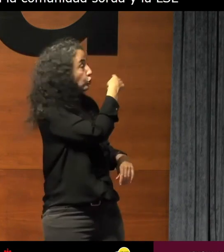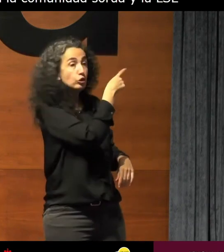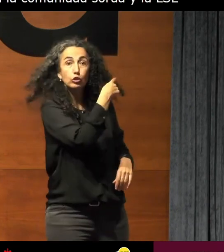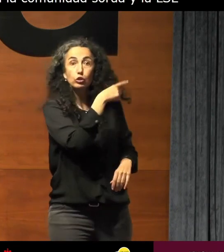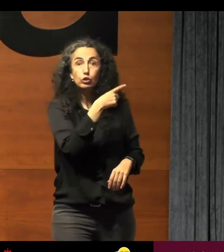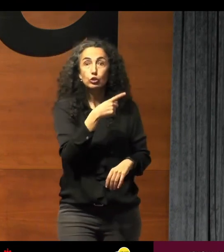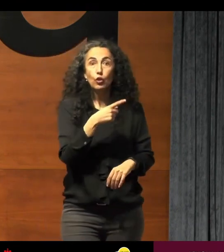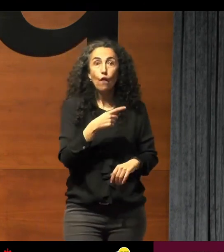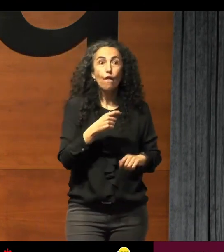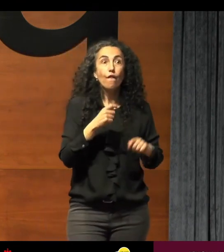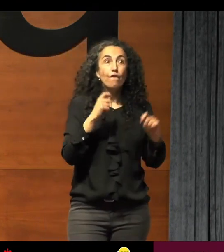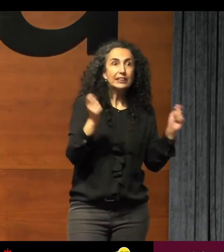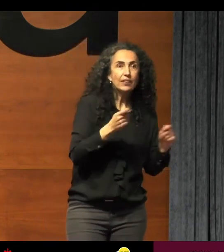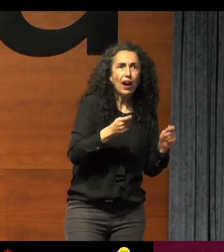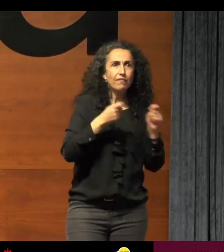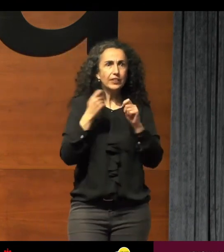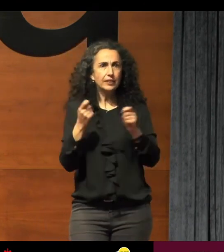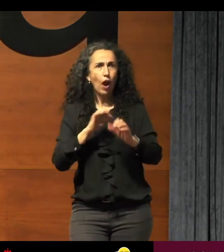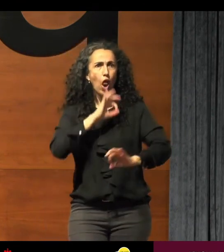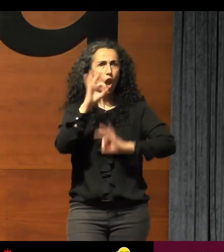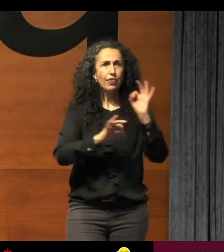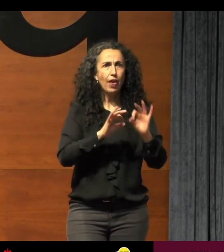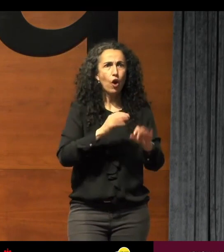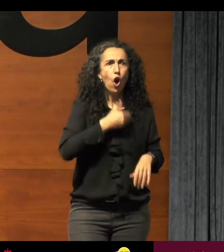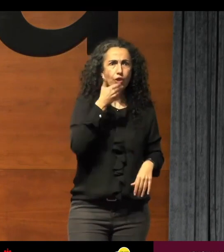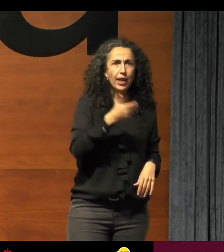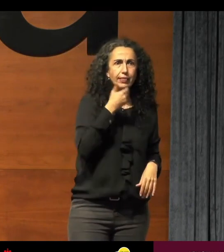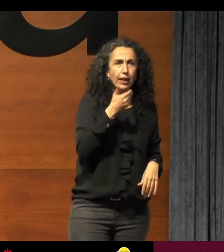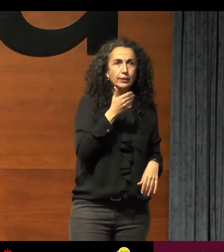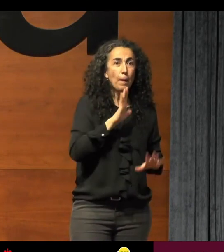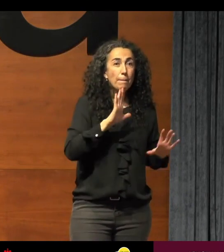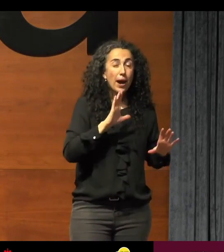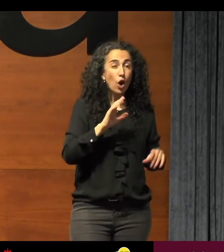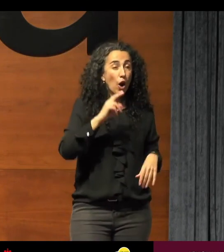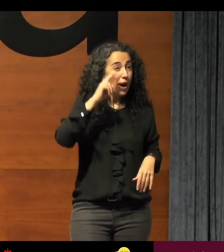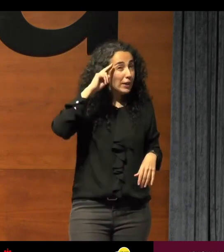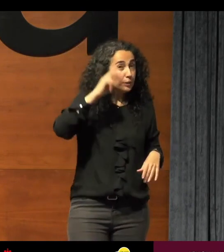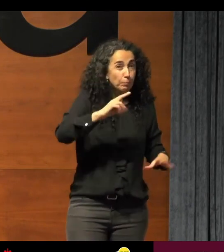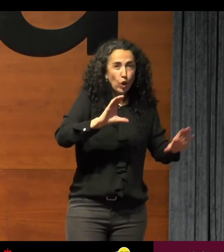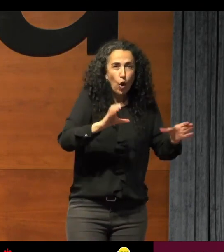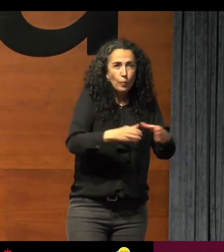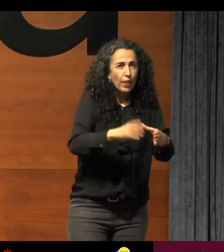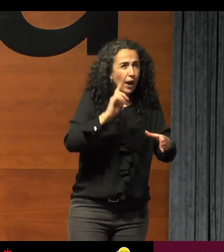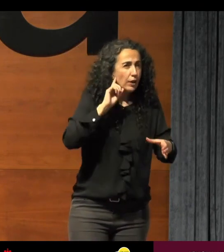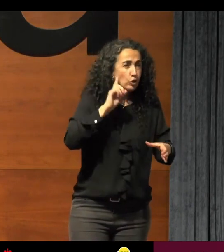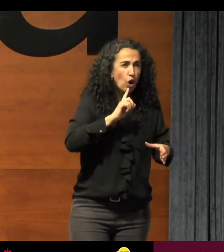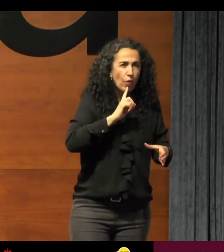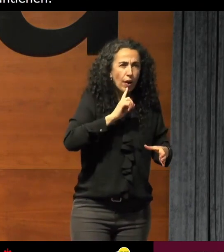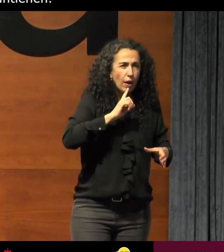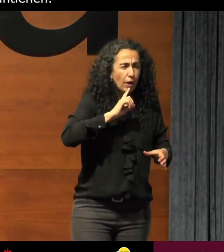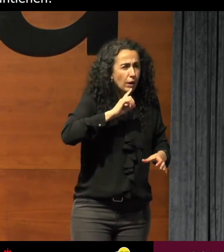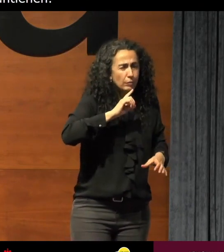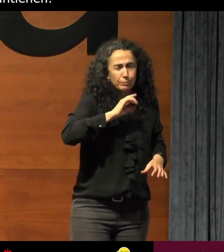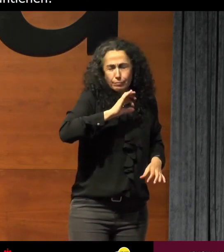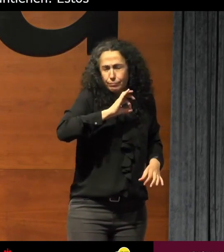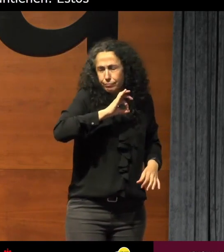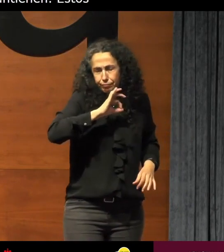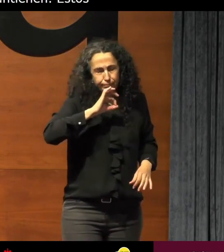Algunos sí que lo mantienen, sí que lo tienen. Estos festivales son organizados por personas oyentes, pero